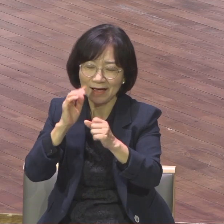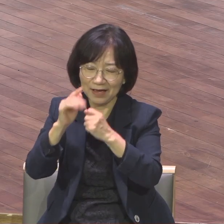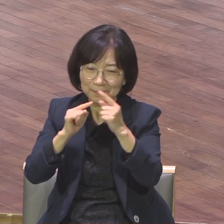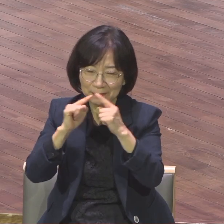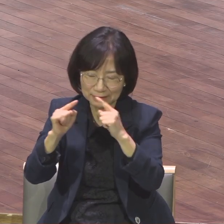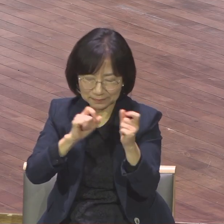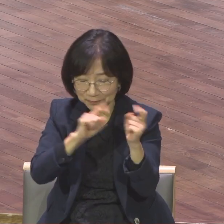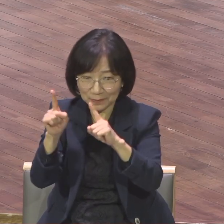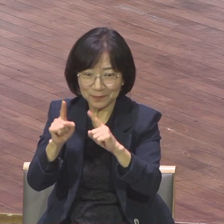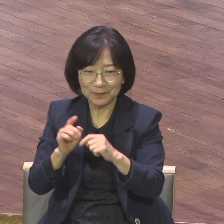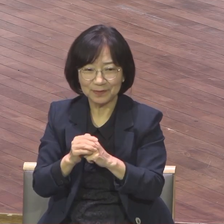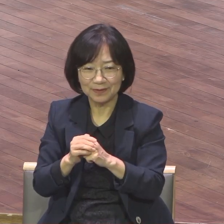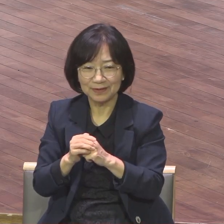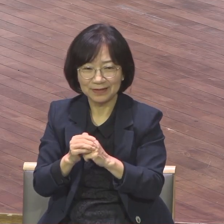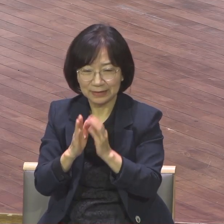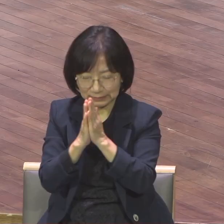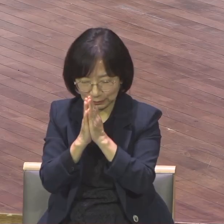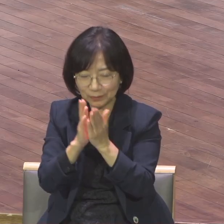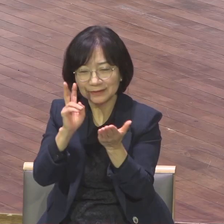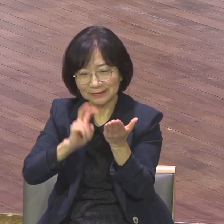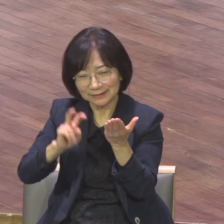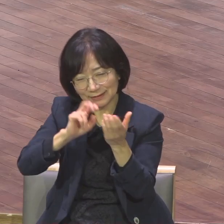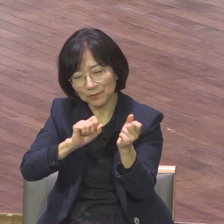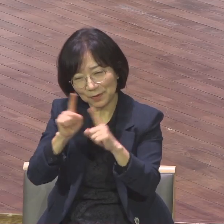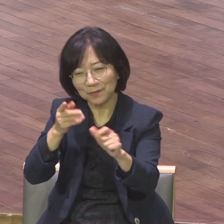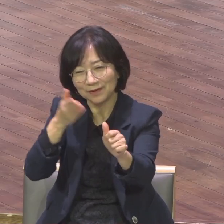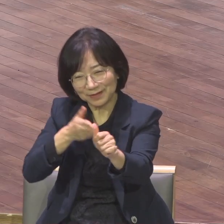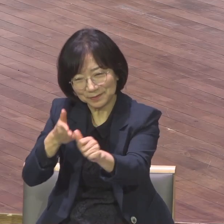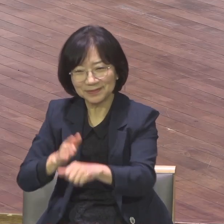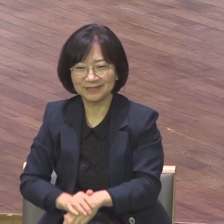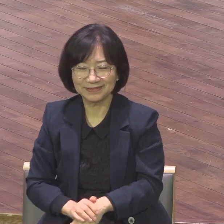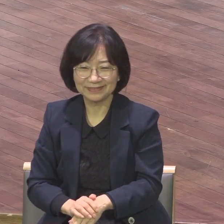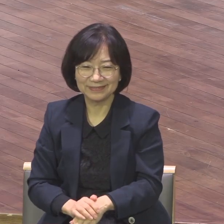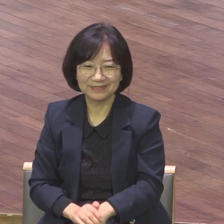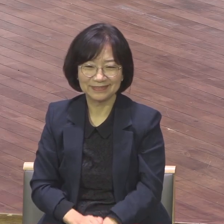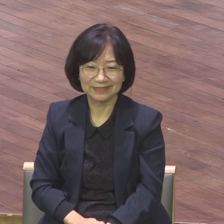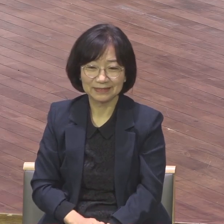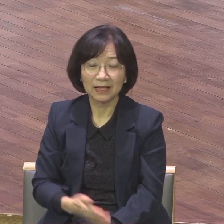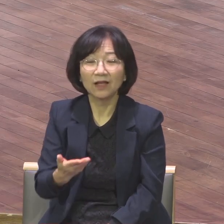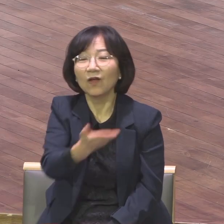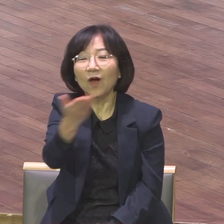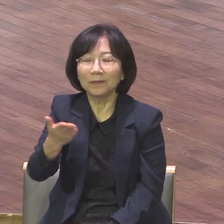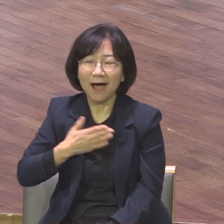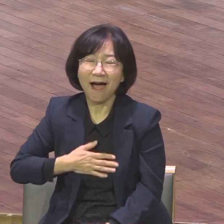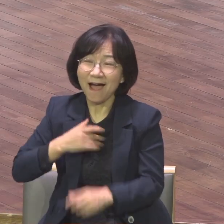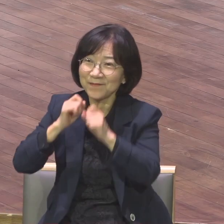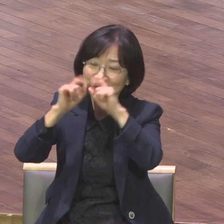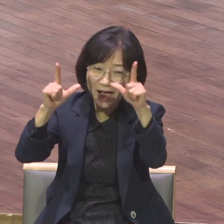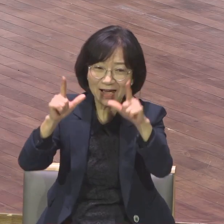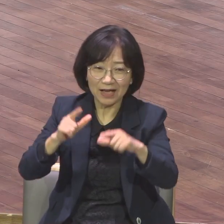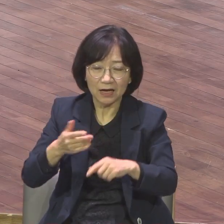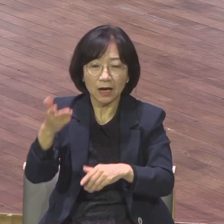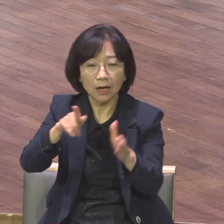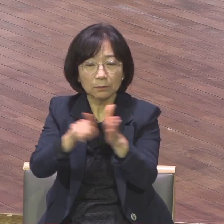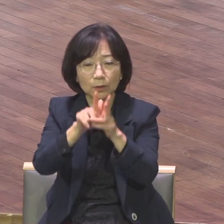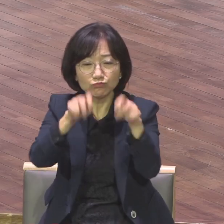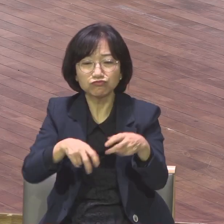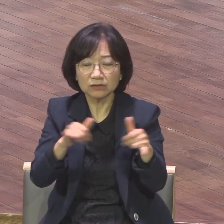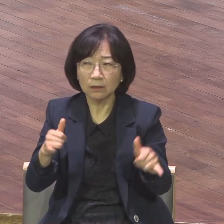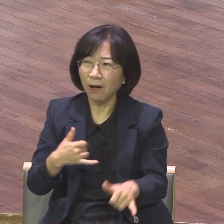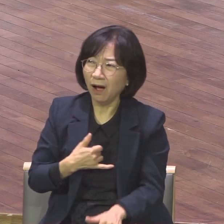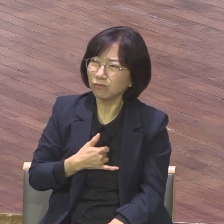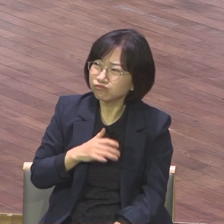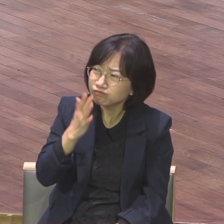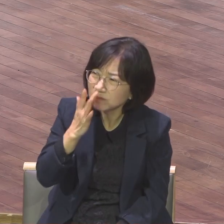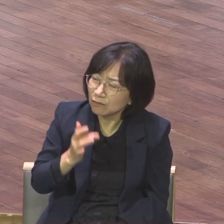회복해라. 이걸 여러분만 알아듣지요. 이거 불신자는 뭔 말하는 거예요? 지금 뭐 배고파